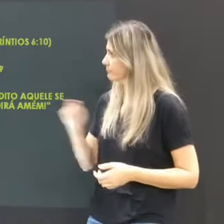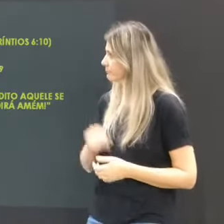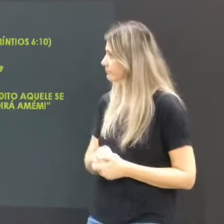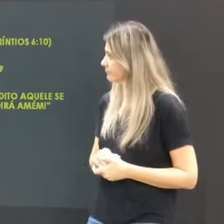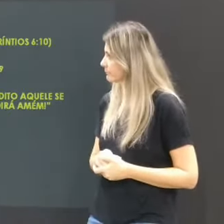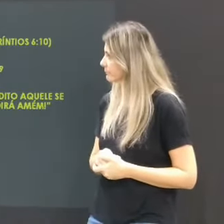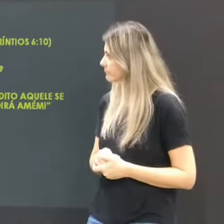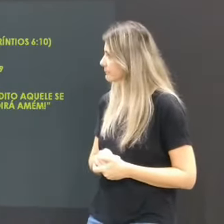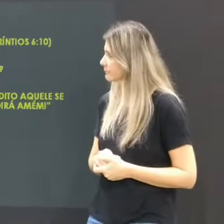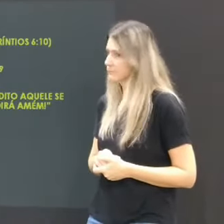nós. Pode mudar, Andressa.